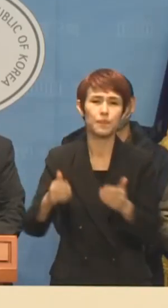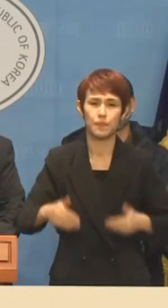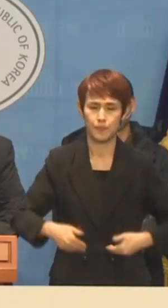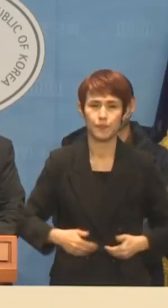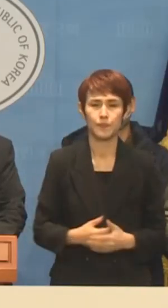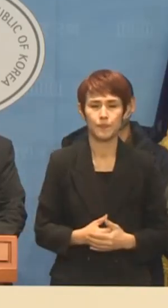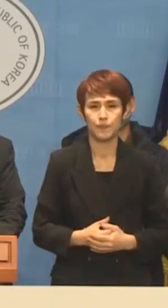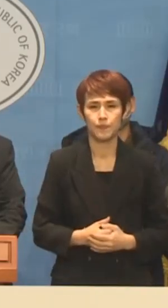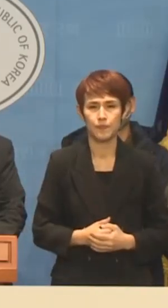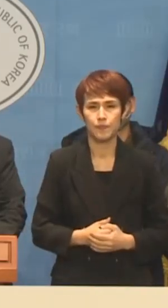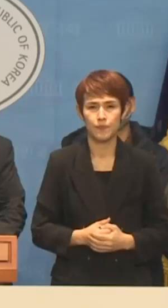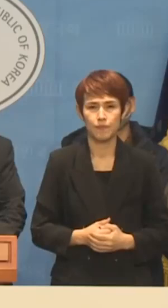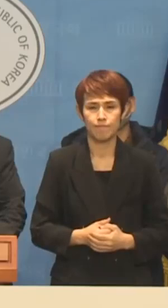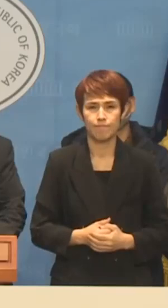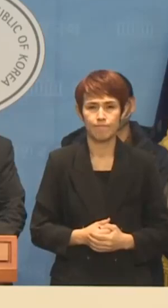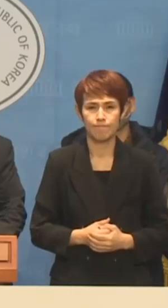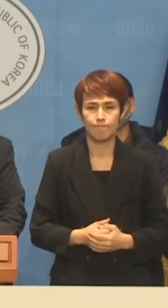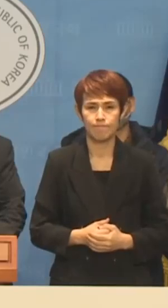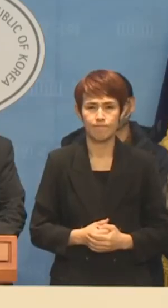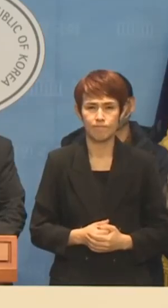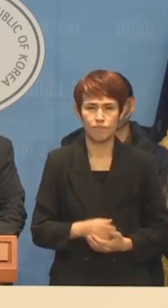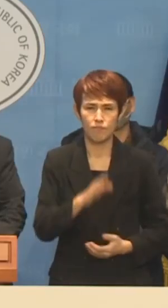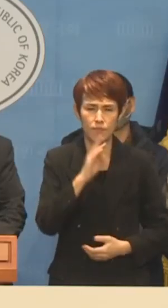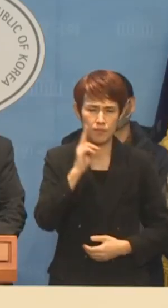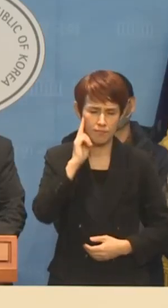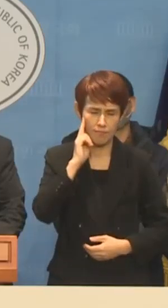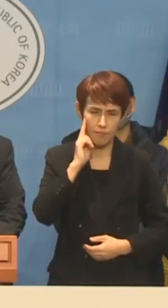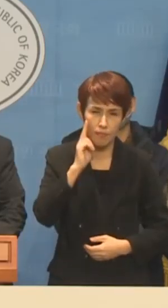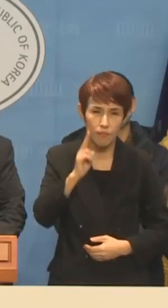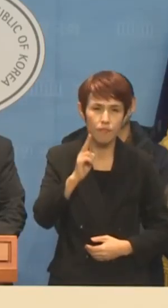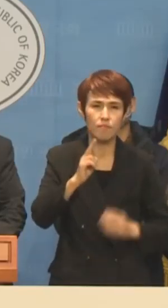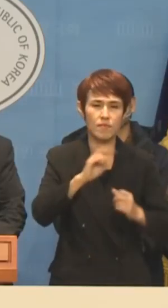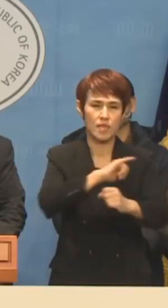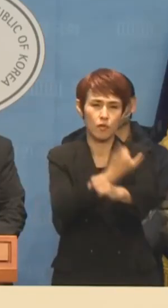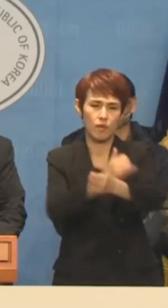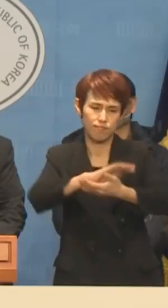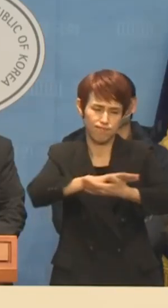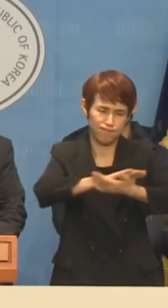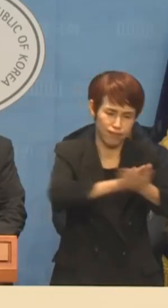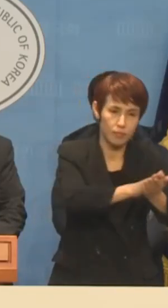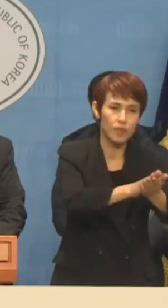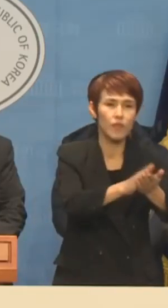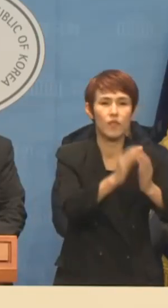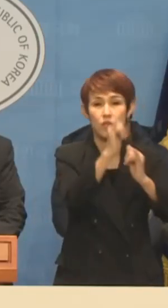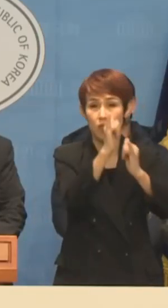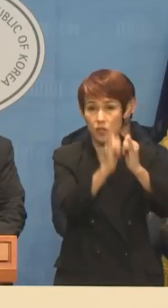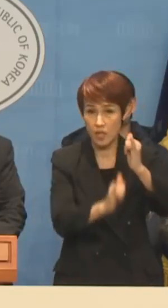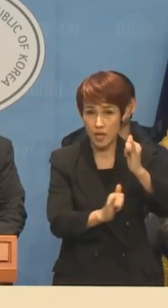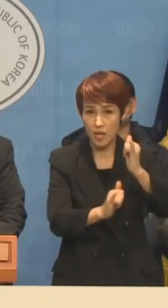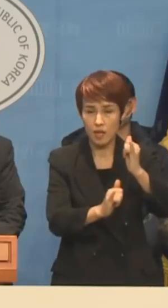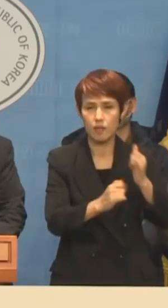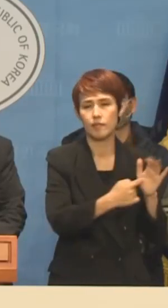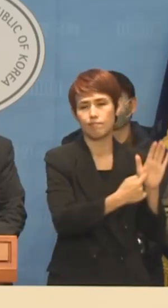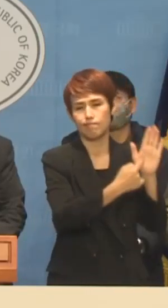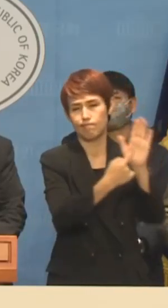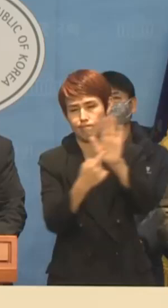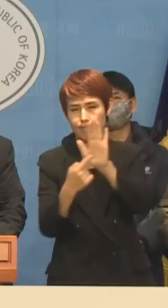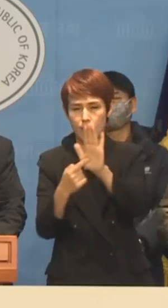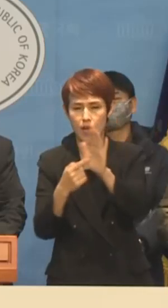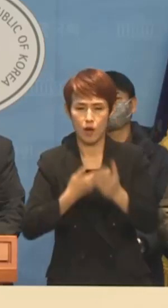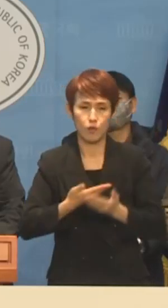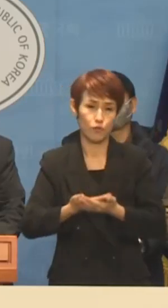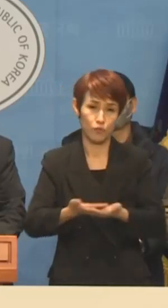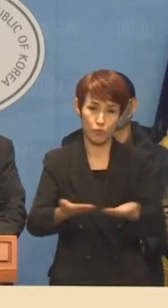것입니다. 이를 통해 참혹했던 인권유린의 역사를 후대에 알리고 우리